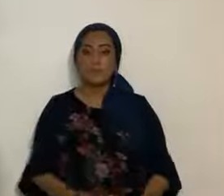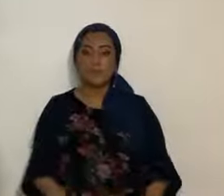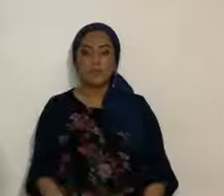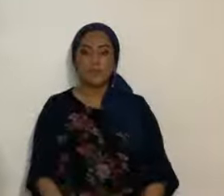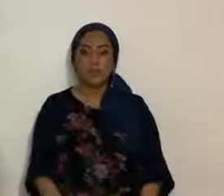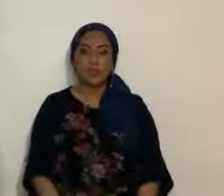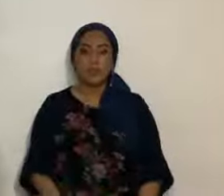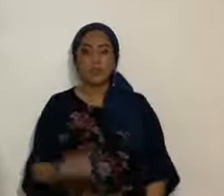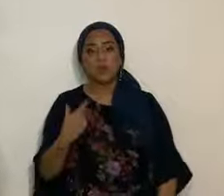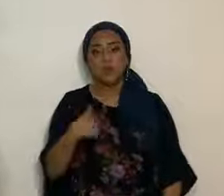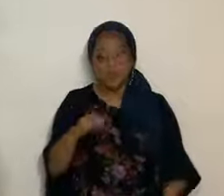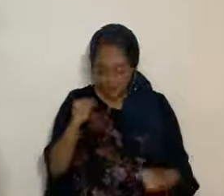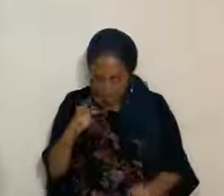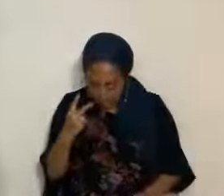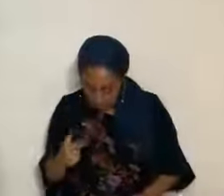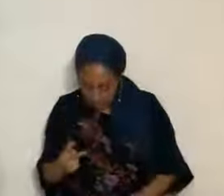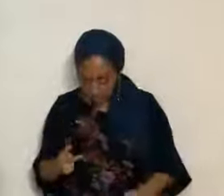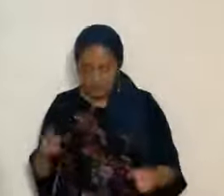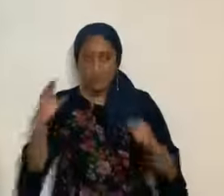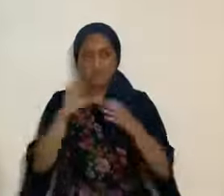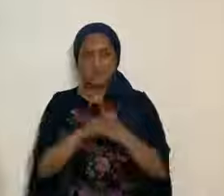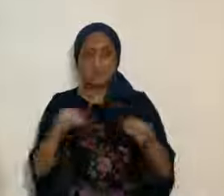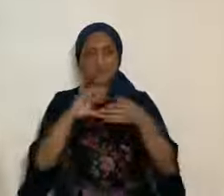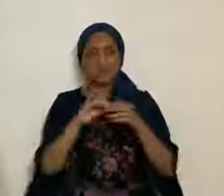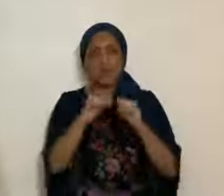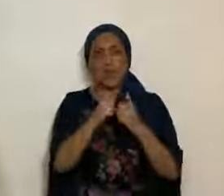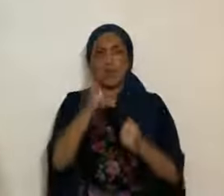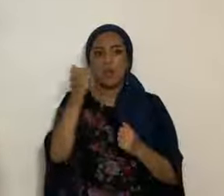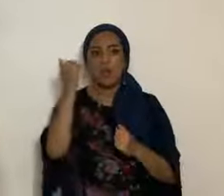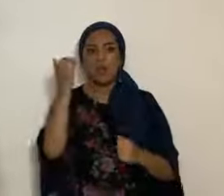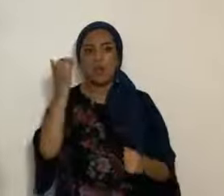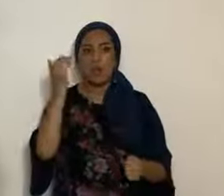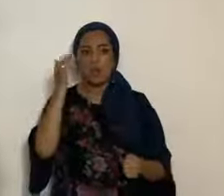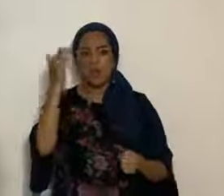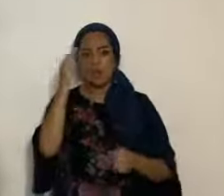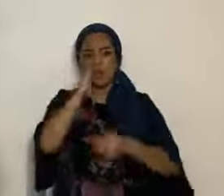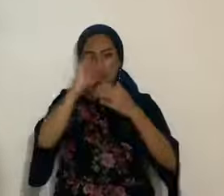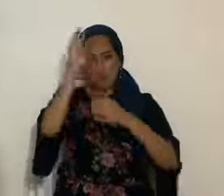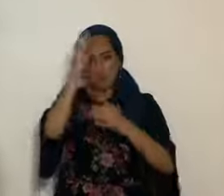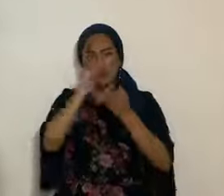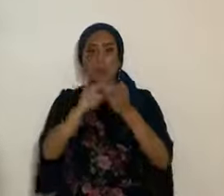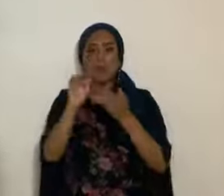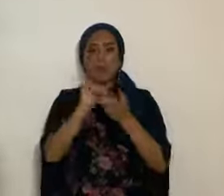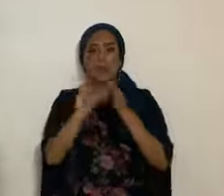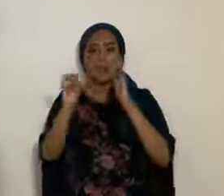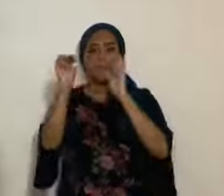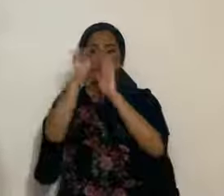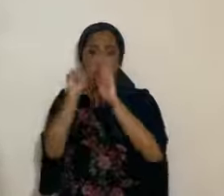Así vemos precisamente en este relato cómo el Eterno permitió precisamente que Moisés llegara al